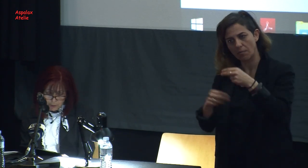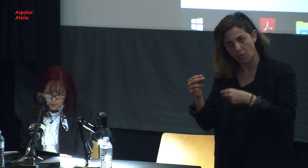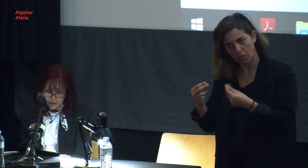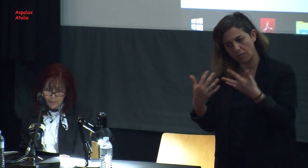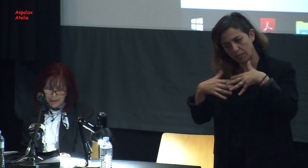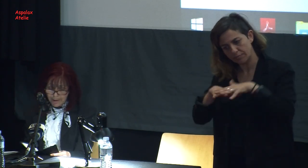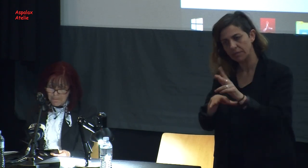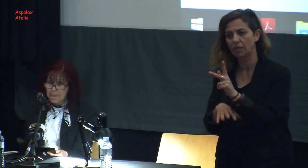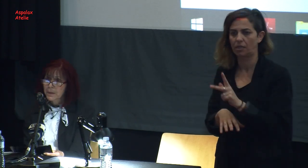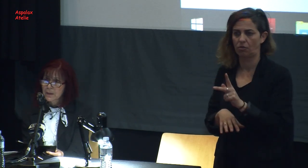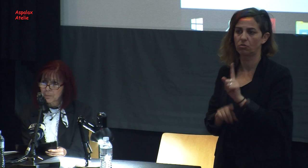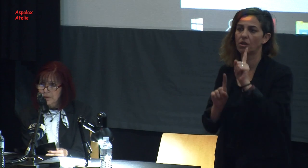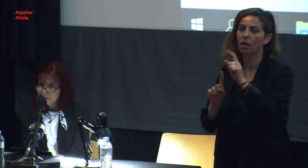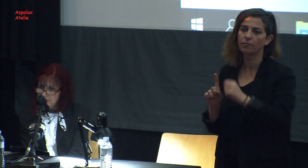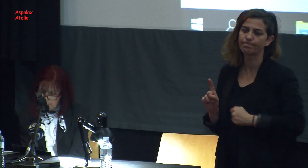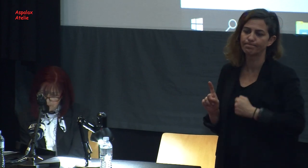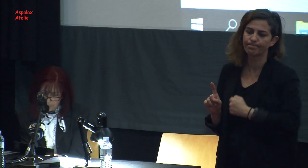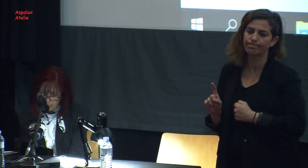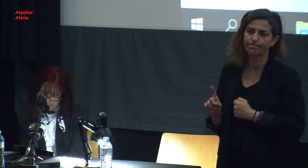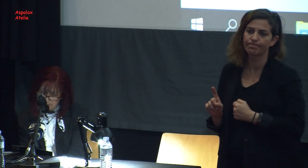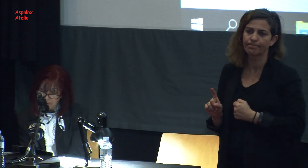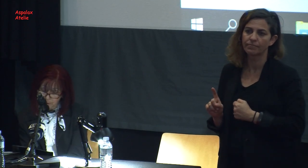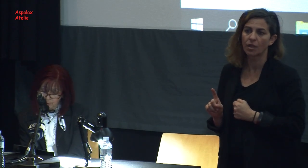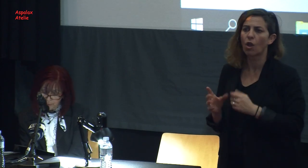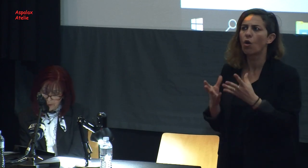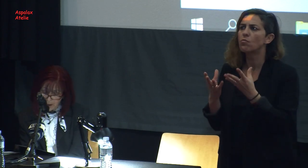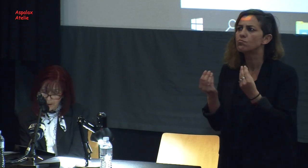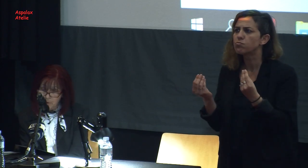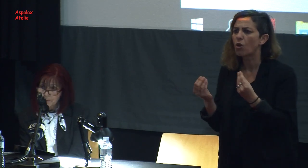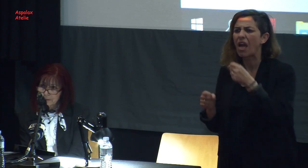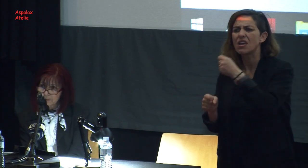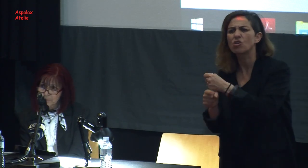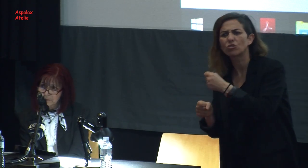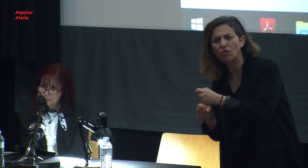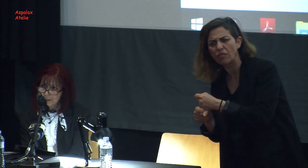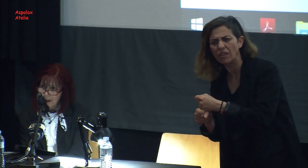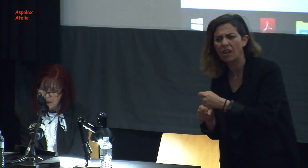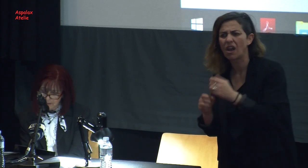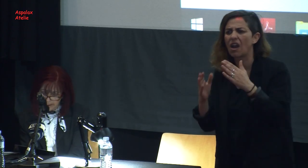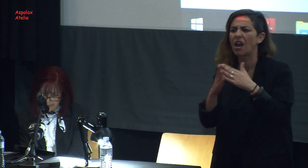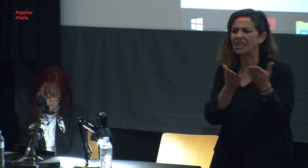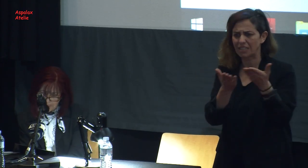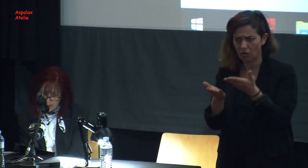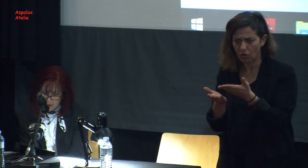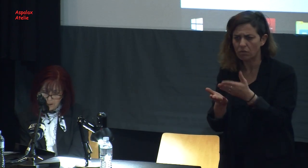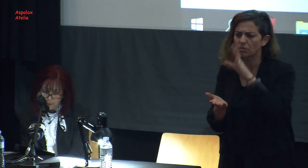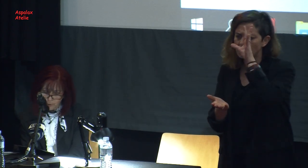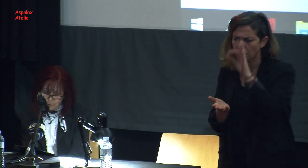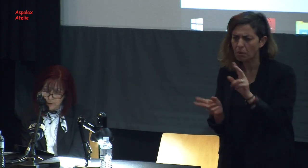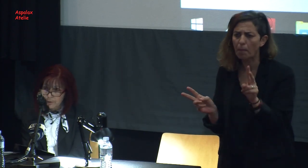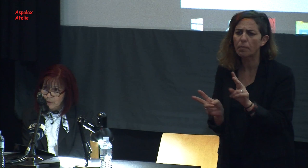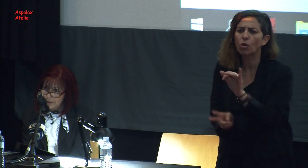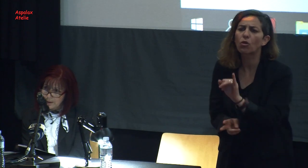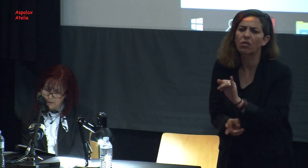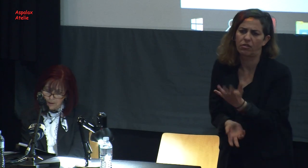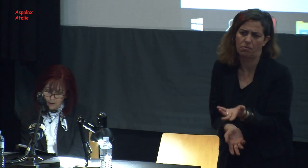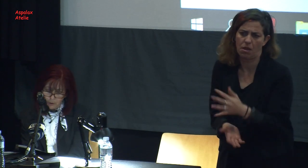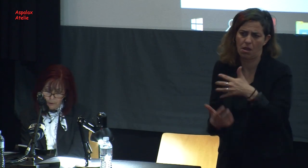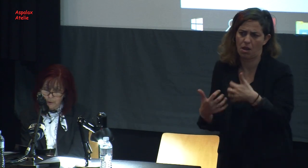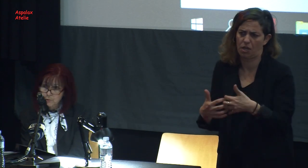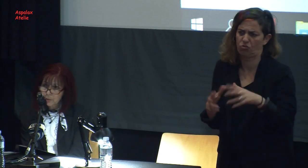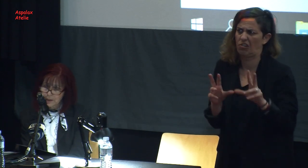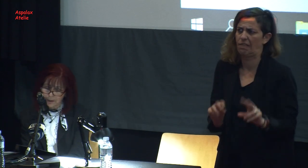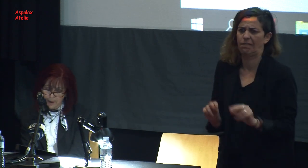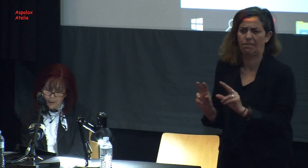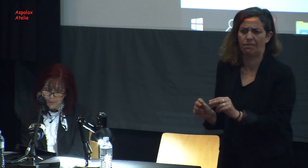Αλλά δυστυχώς σήμερα και πολλοί ξενώνες και οικοτροφία έχουν μετατραπεί σε μικρά άσυλα. Και ενώ ο ξενώνας,